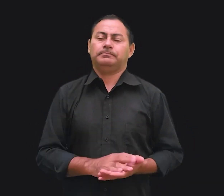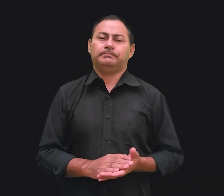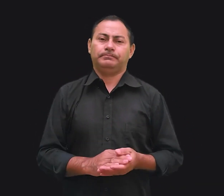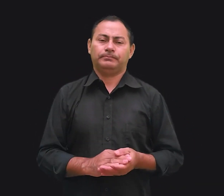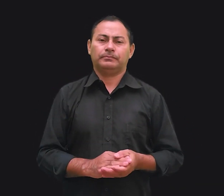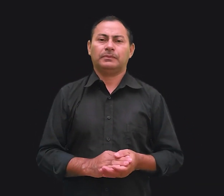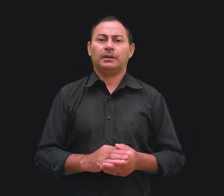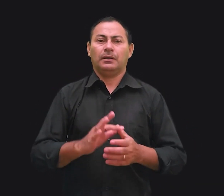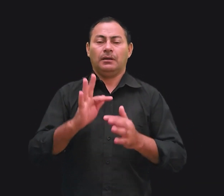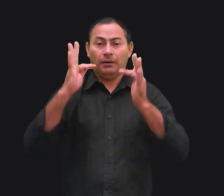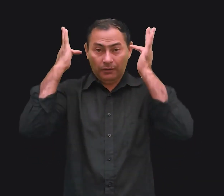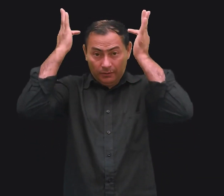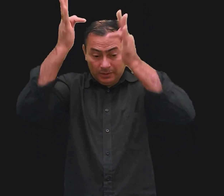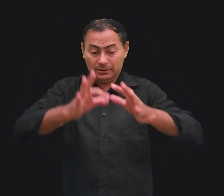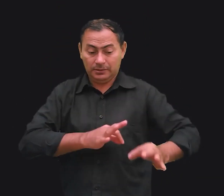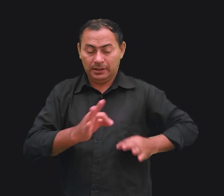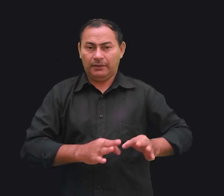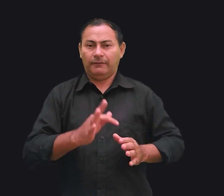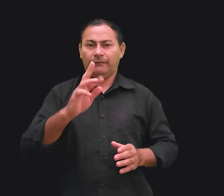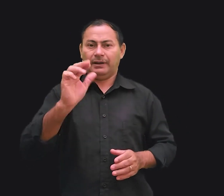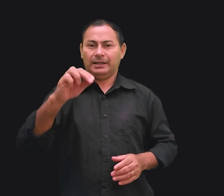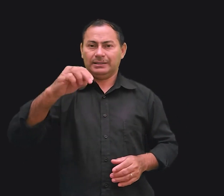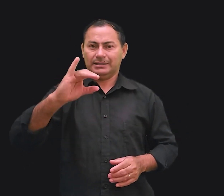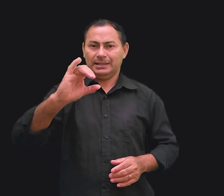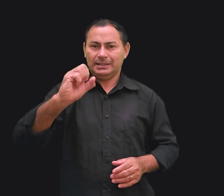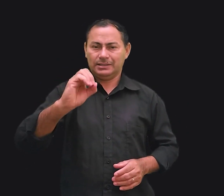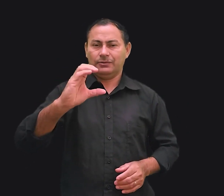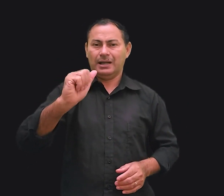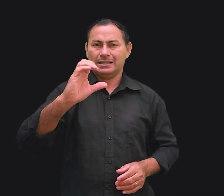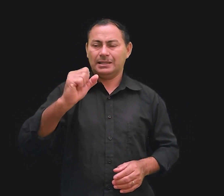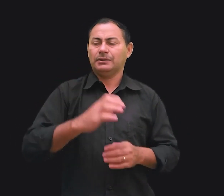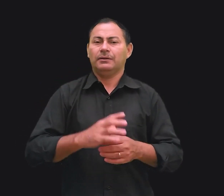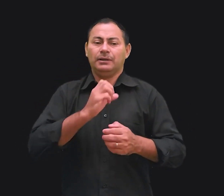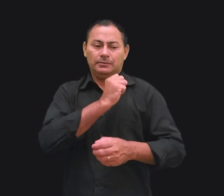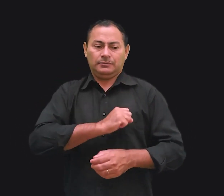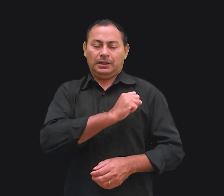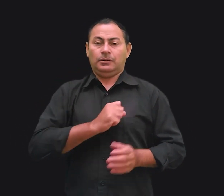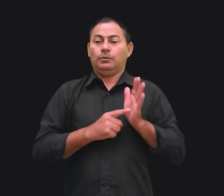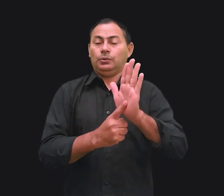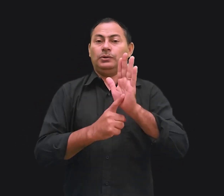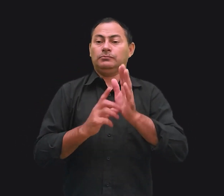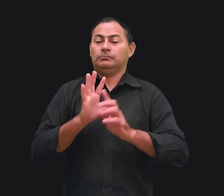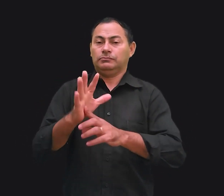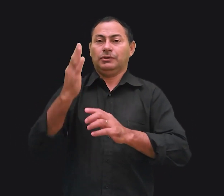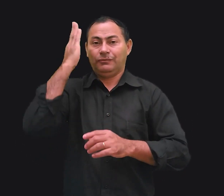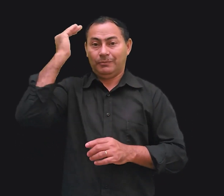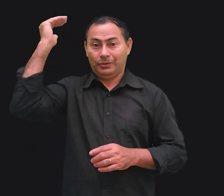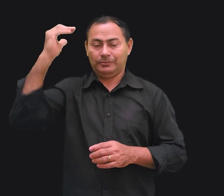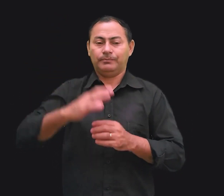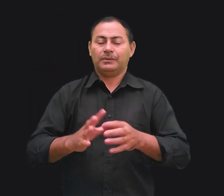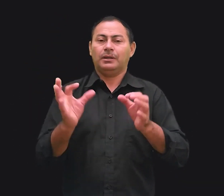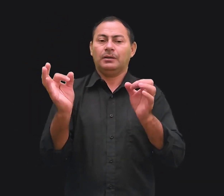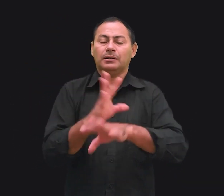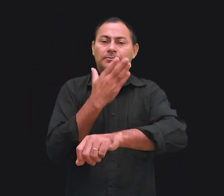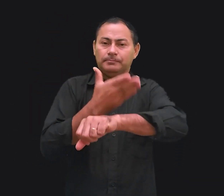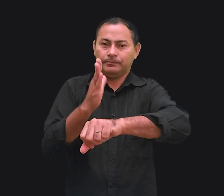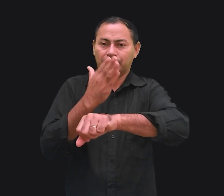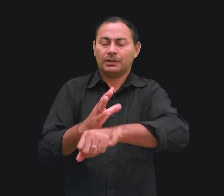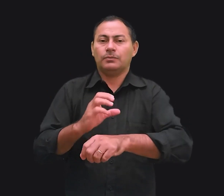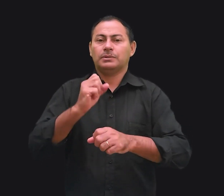amá-lo. Francisco de Assis é um dos meus heróis. Ele fez seminário e destacou-se muito. Depois de concluir o seu treinamento